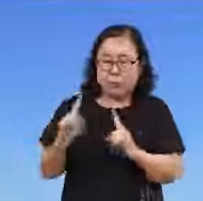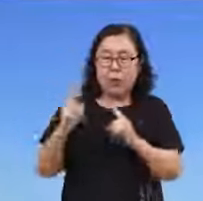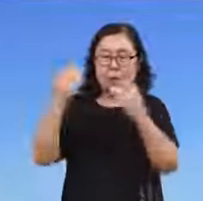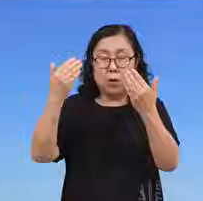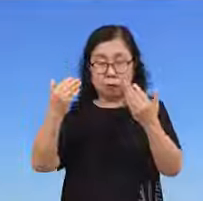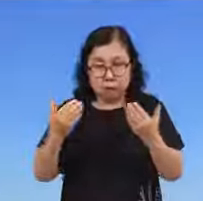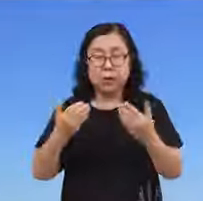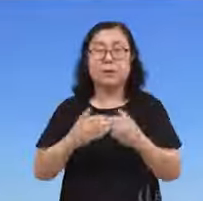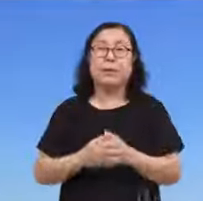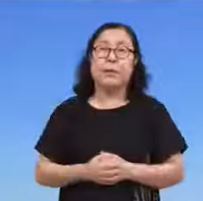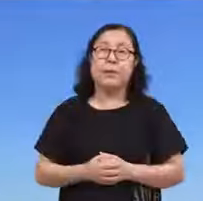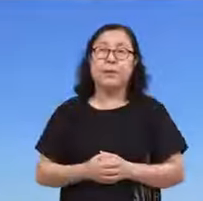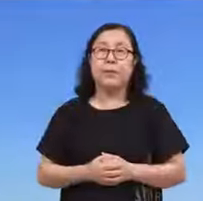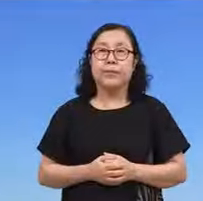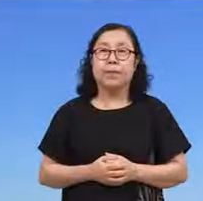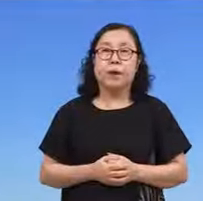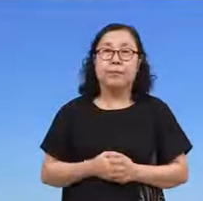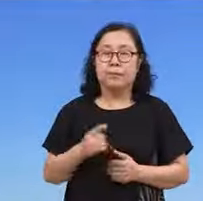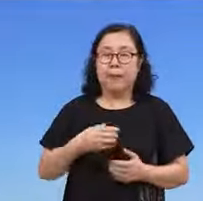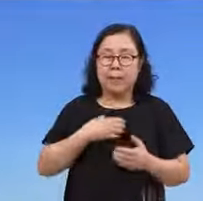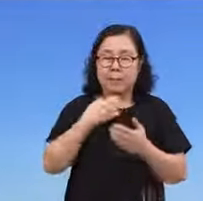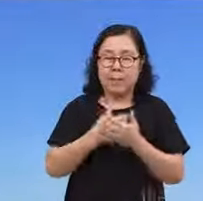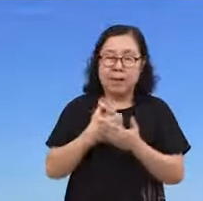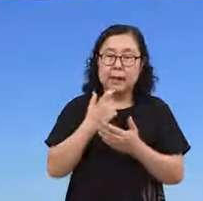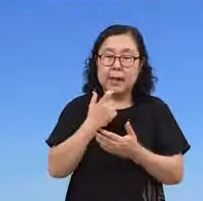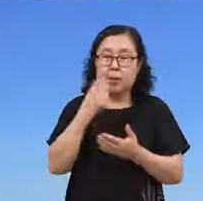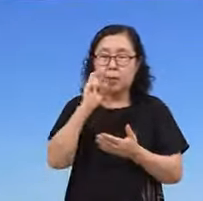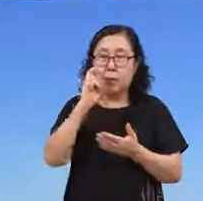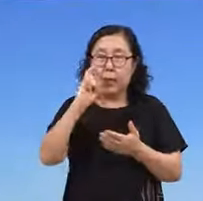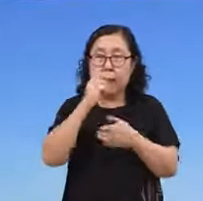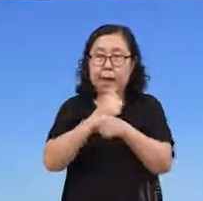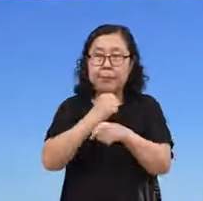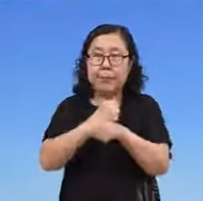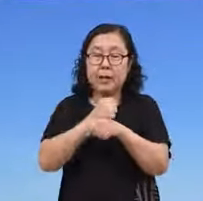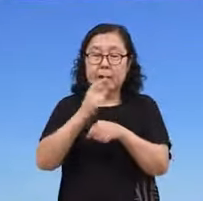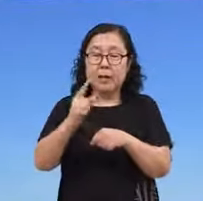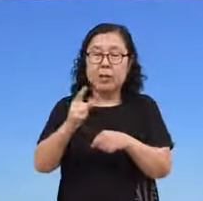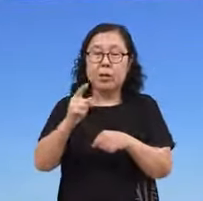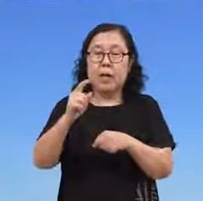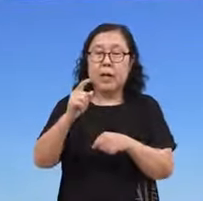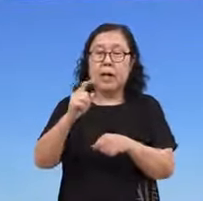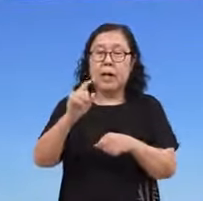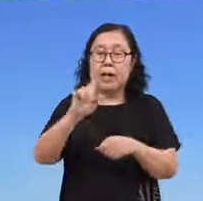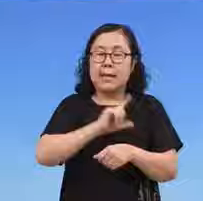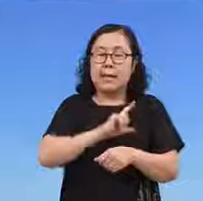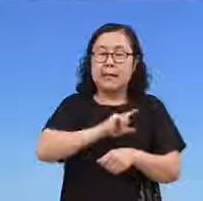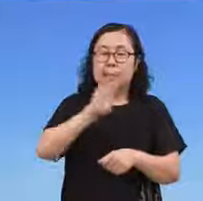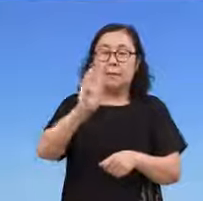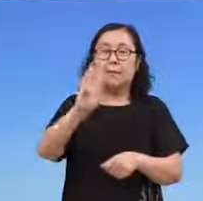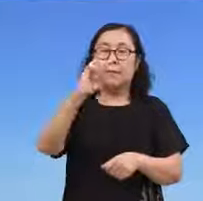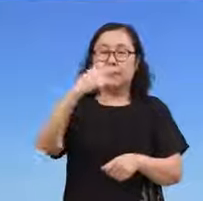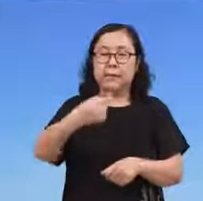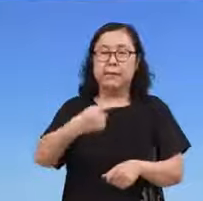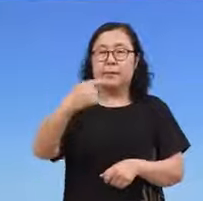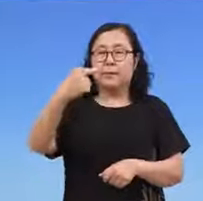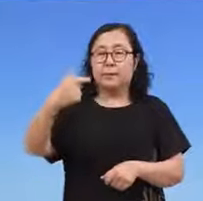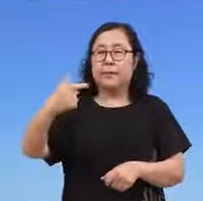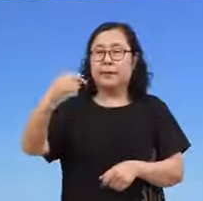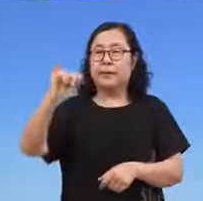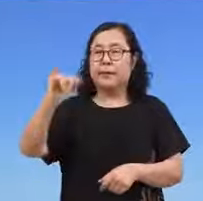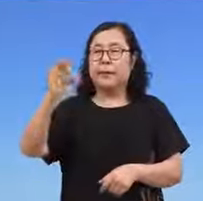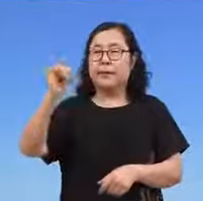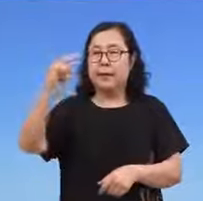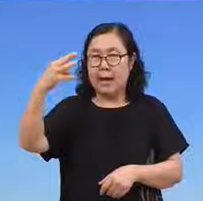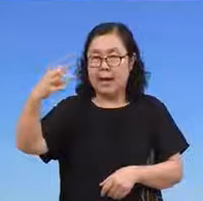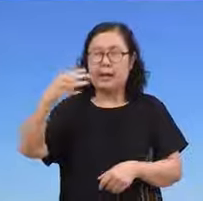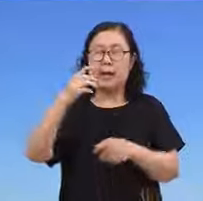이 감격을 야곱은 이렇게 노래합니다. 창세기 32장 30절. 그러므로 야곱이 그곳 이름을 브니엘이라 하였으니